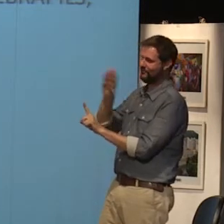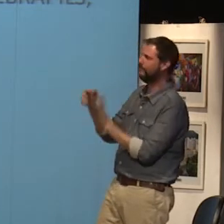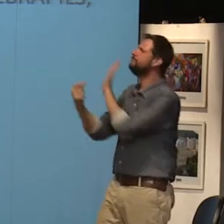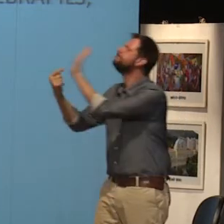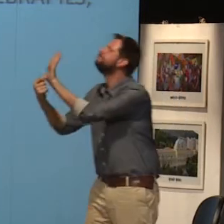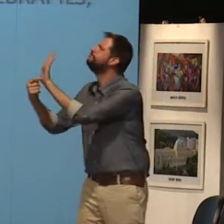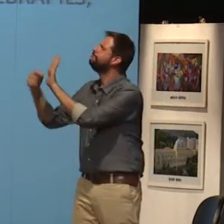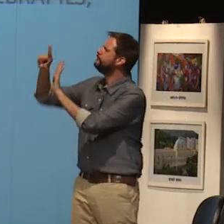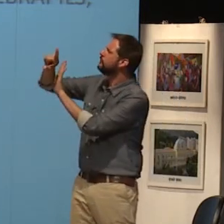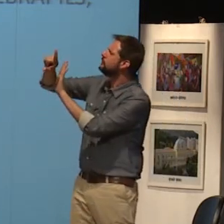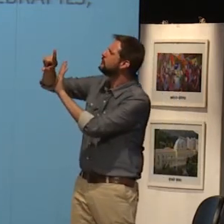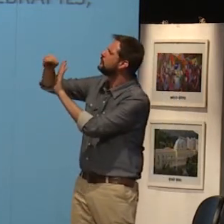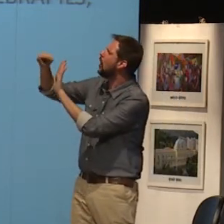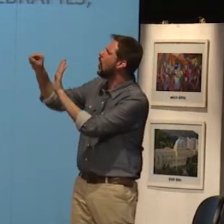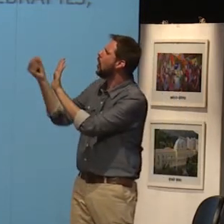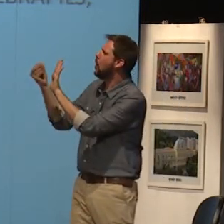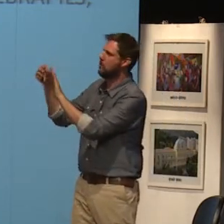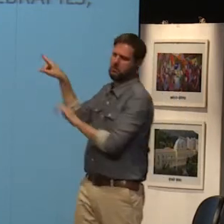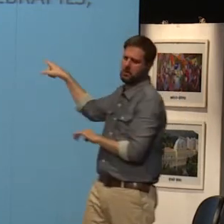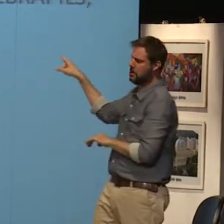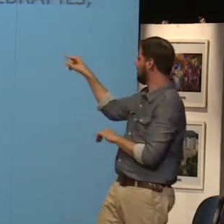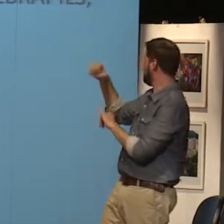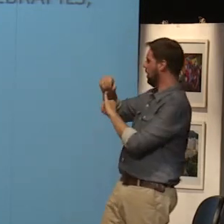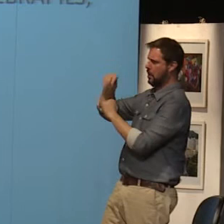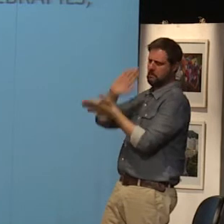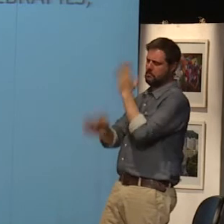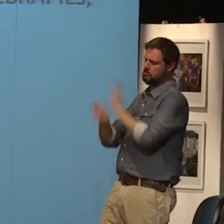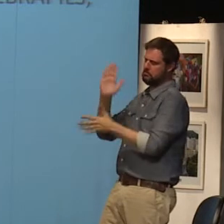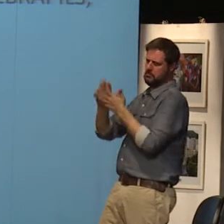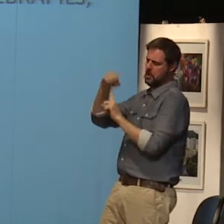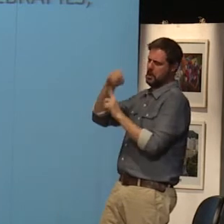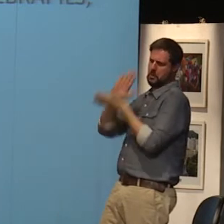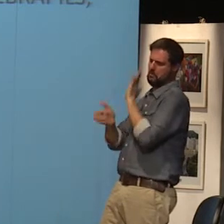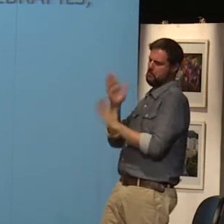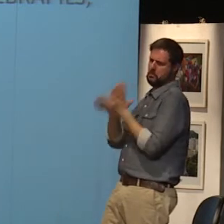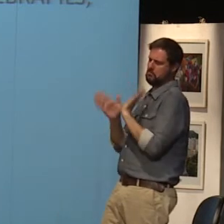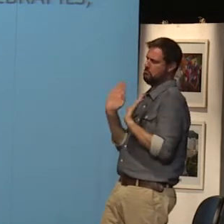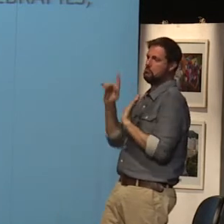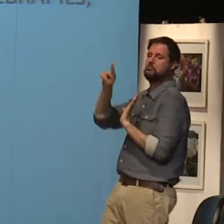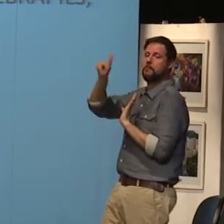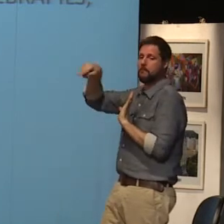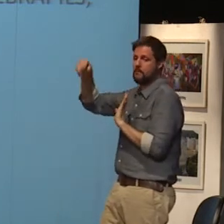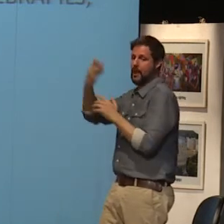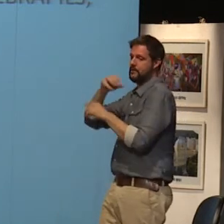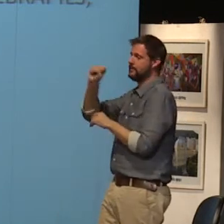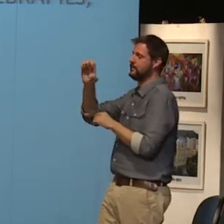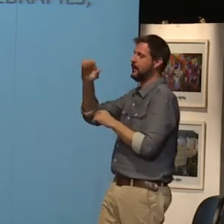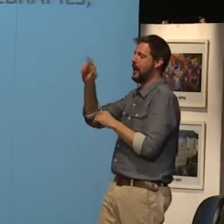pensei, oba, que bom. A gente tem essas outras opções. O INEP tem, mas o INEP lava as mãos, ele